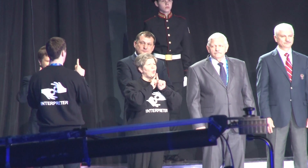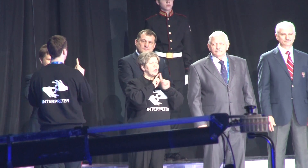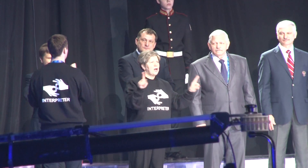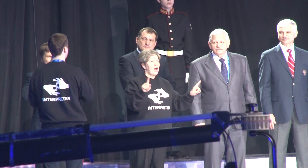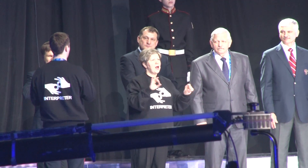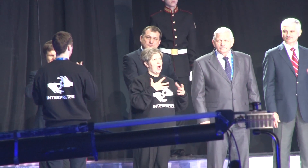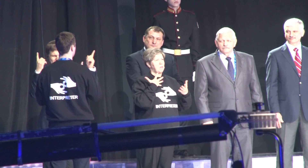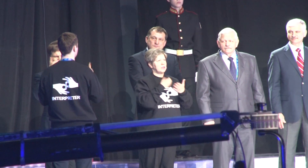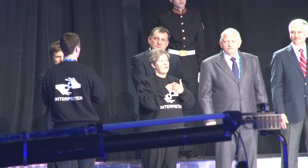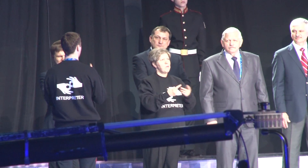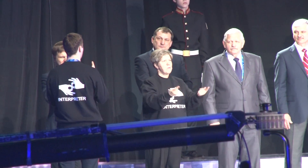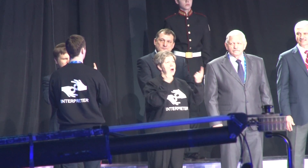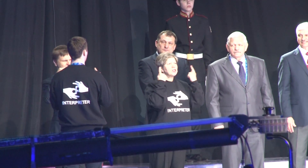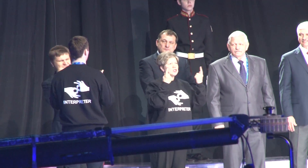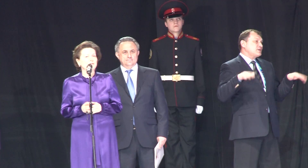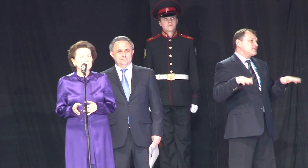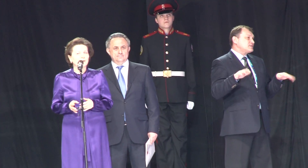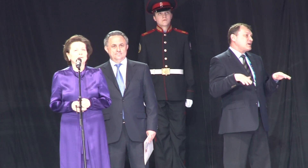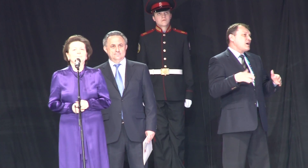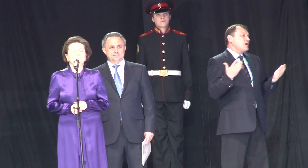по своему масштабу, так и по... Символ